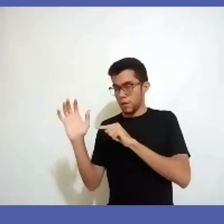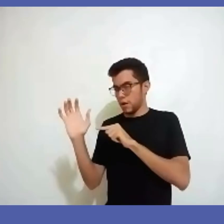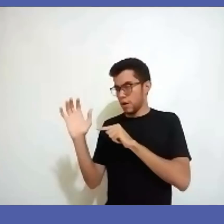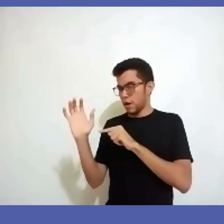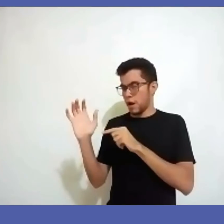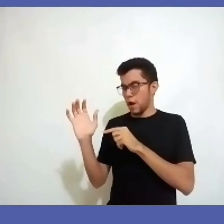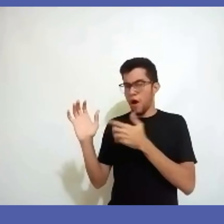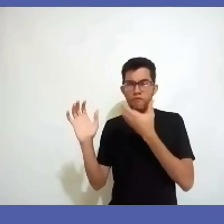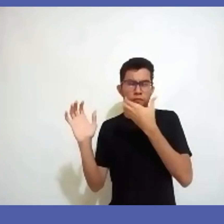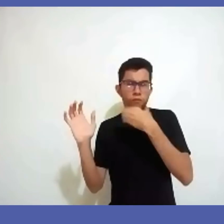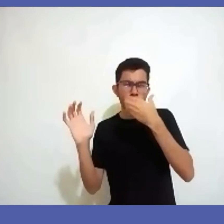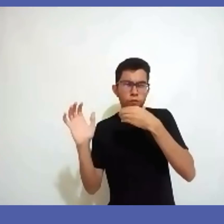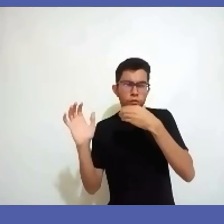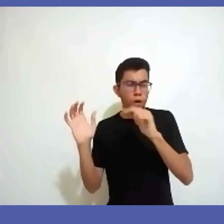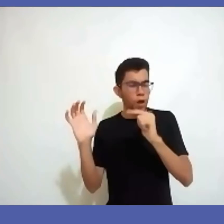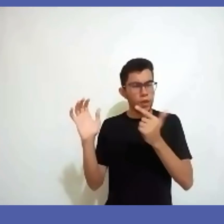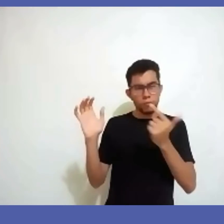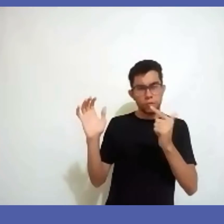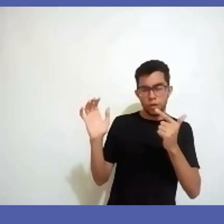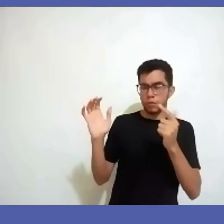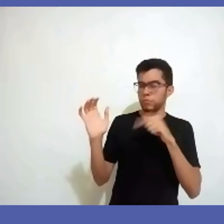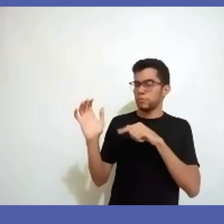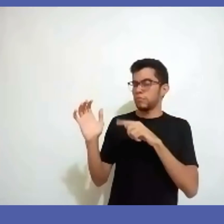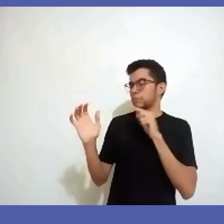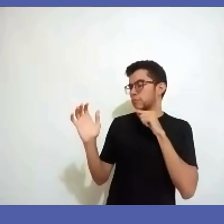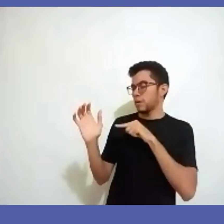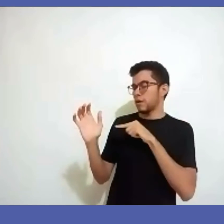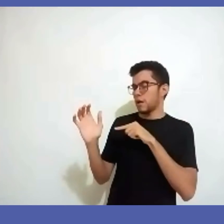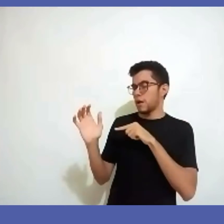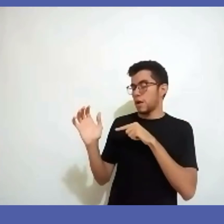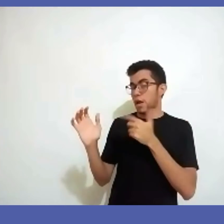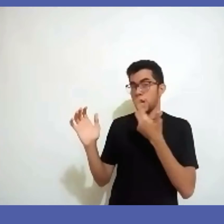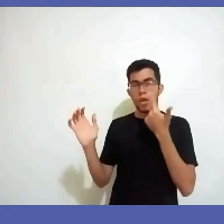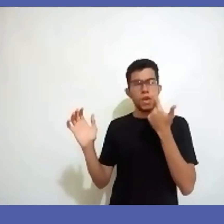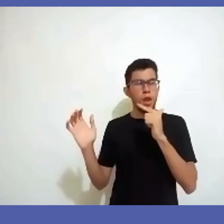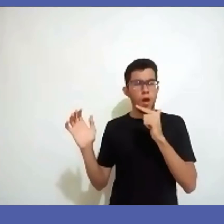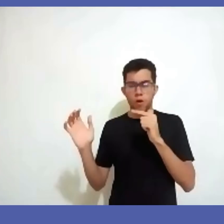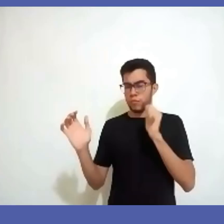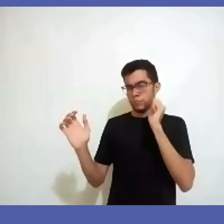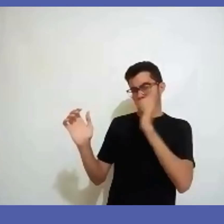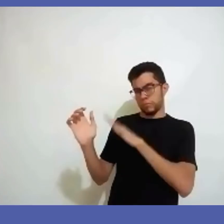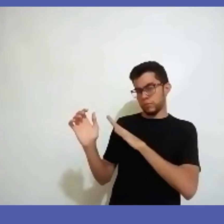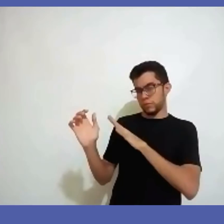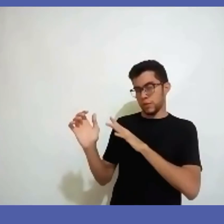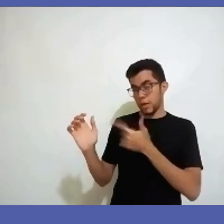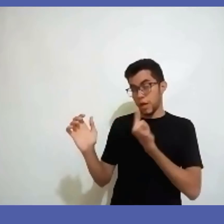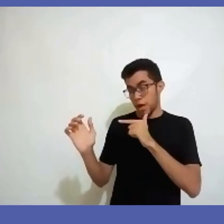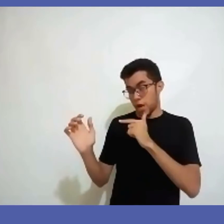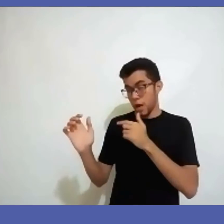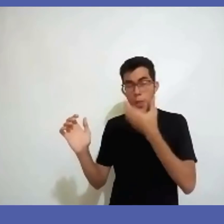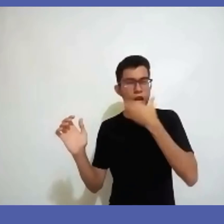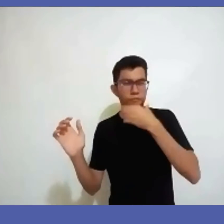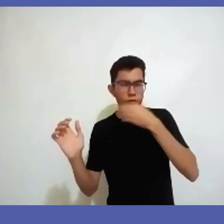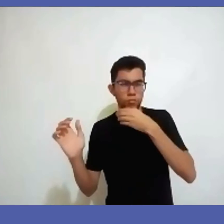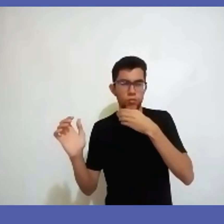folhas, disse-lhe: nunca mais nasça fruto de ti. E a figueira